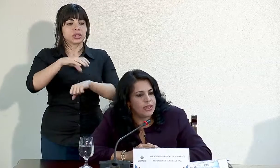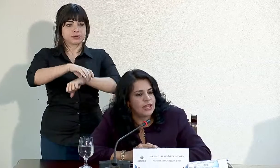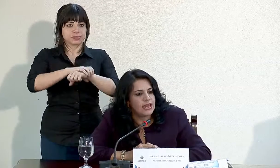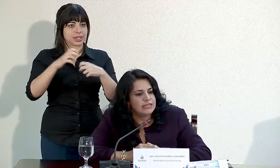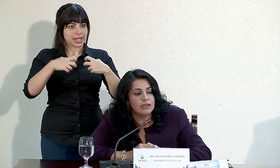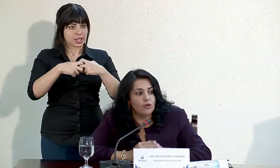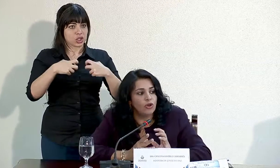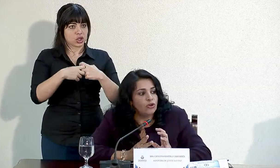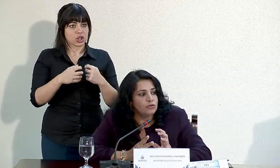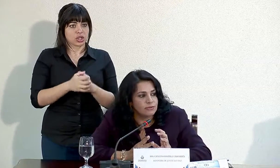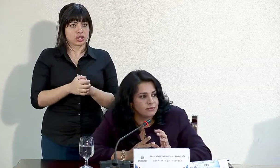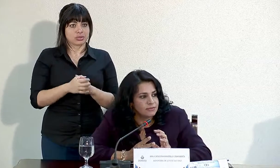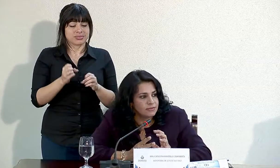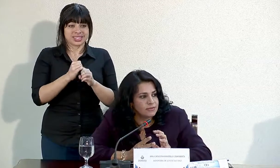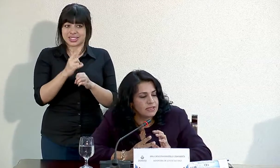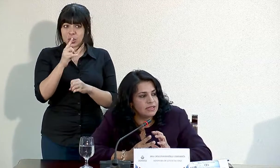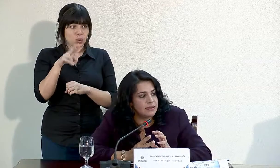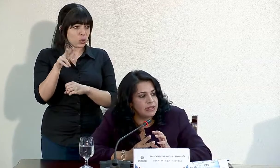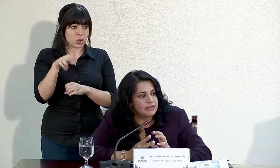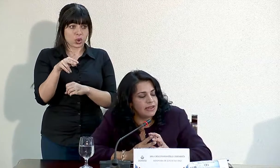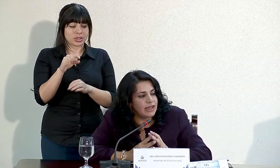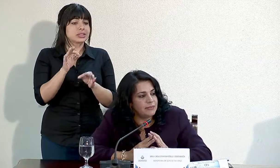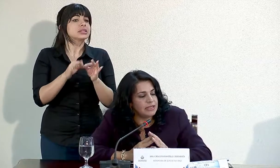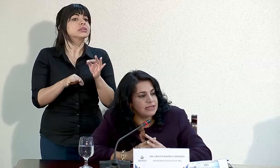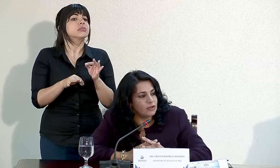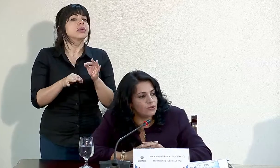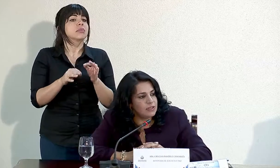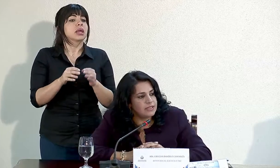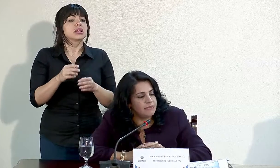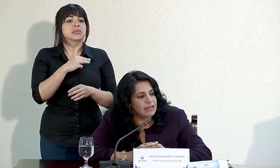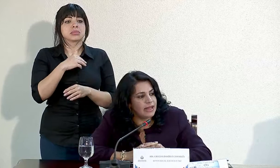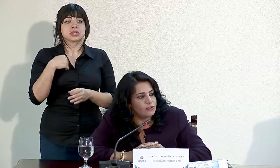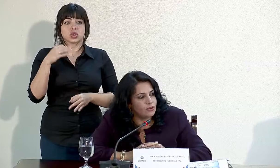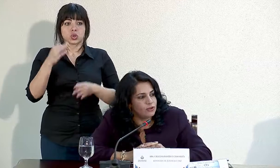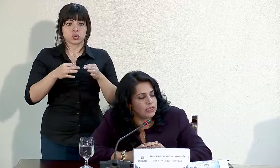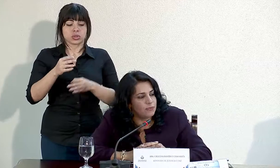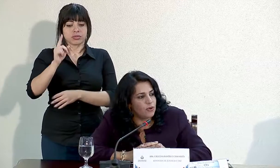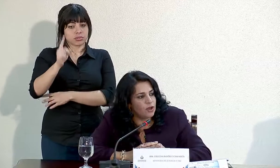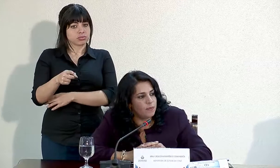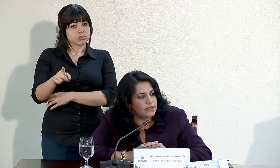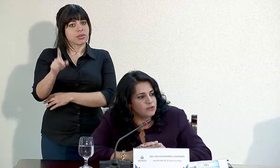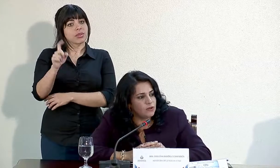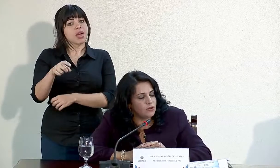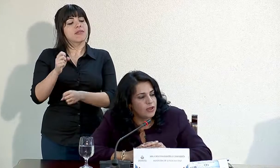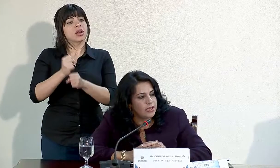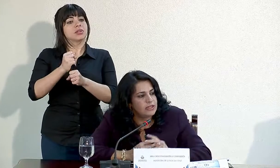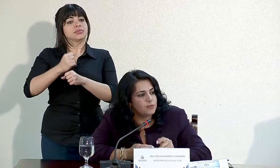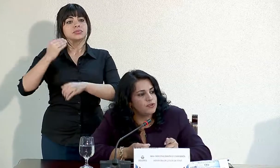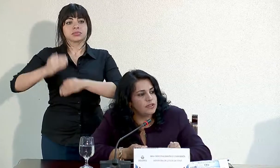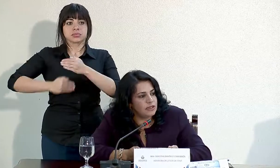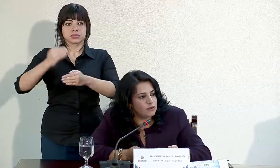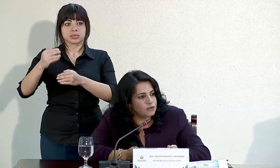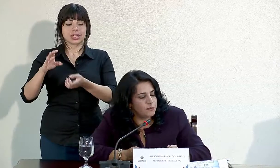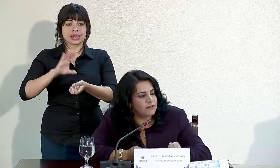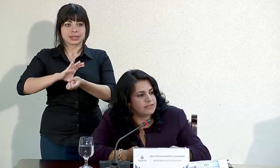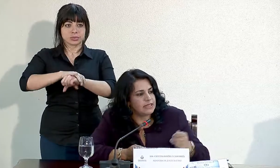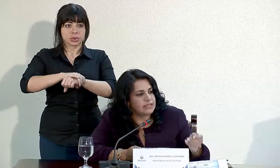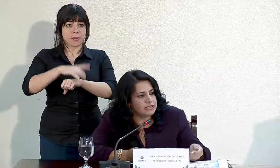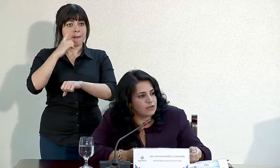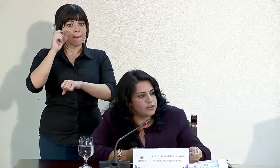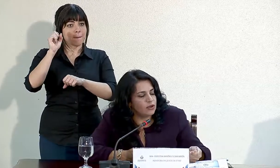Electrónico, sin un colón. Sencillamente le dan al Ministerio de Justicia el mandato de que ponga en operación dispositivos